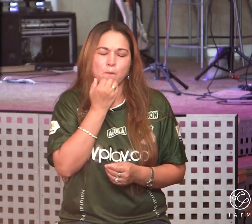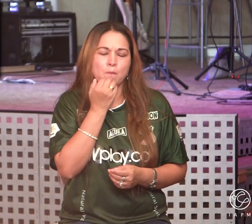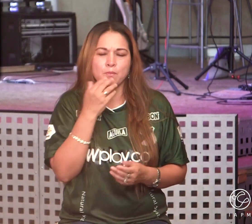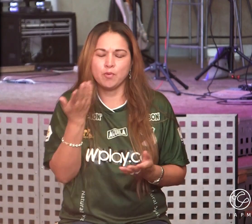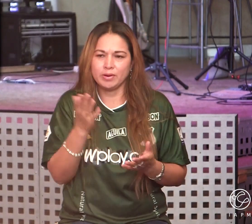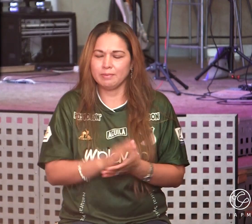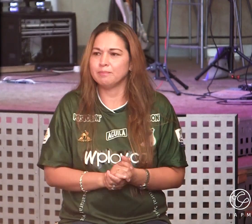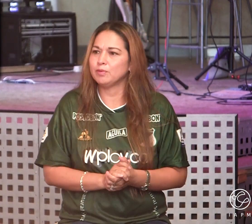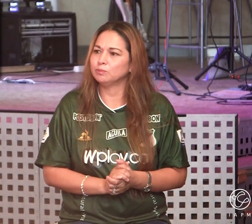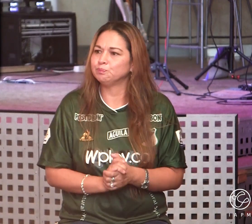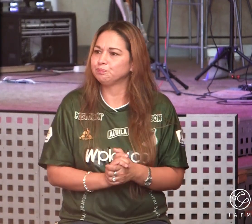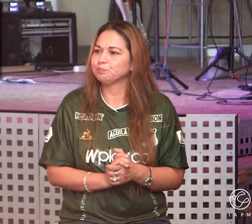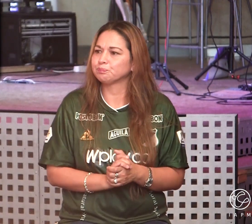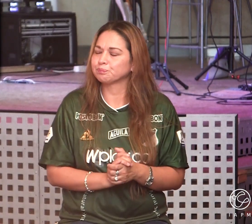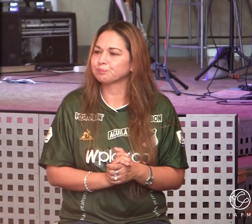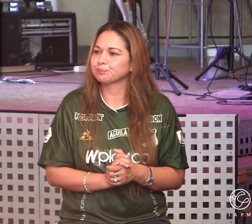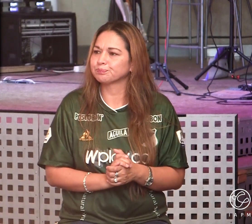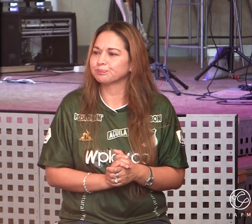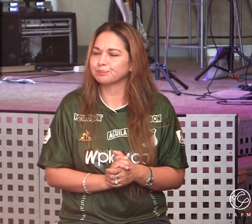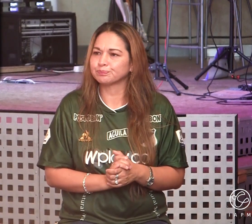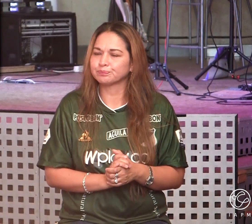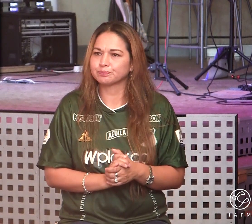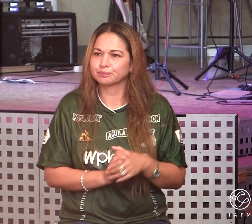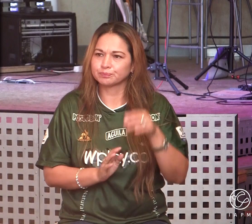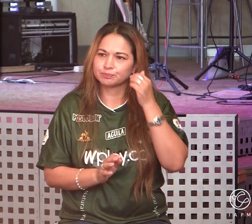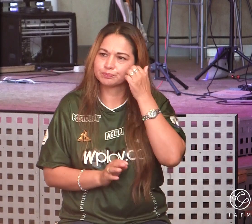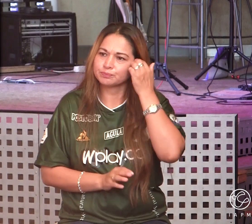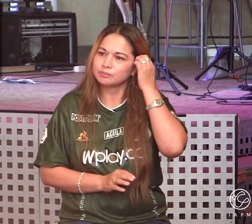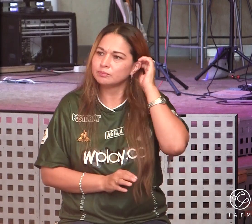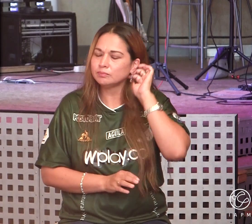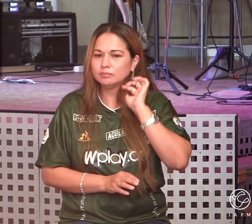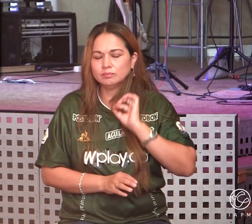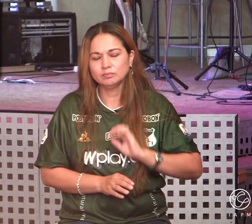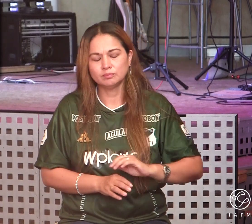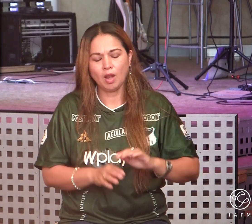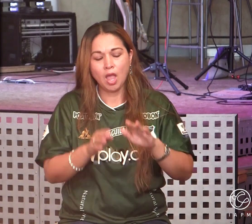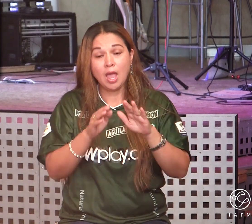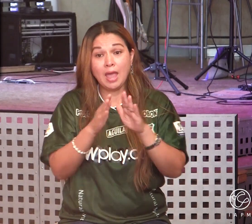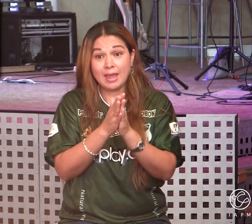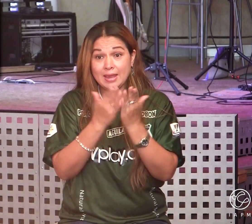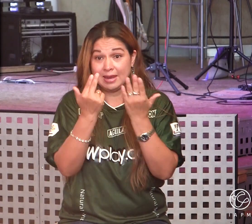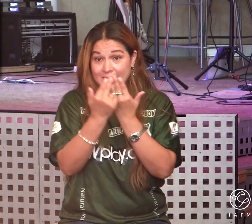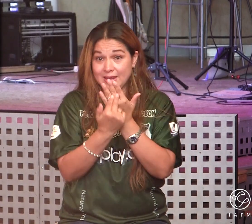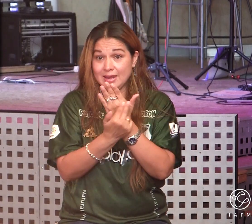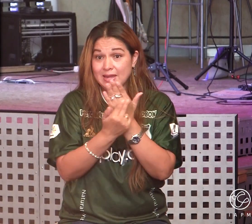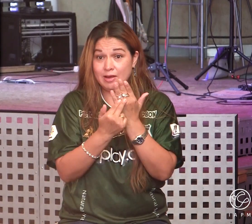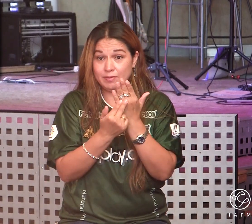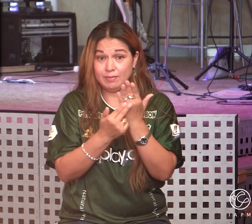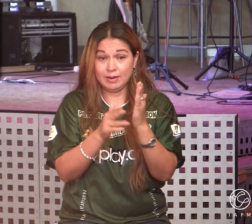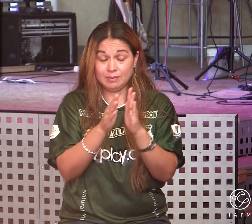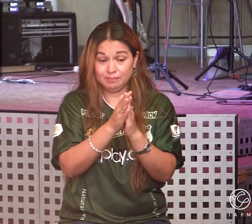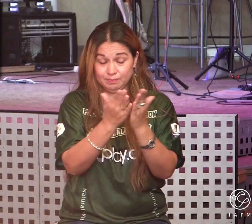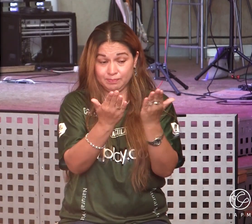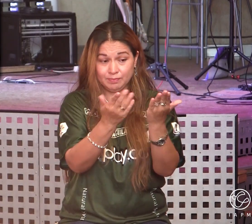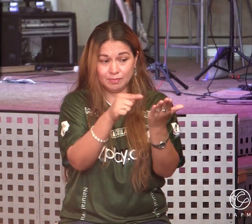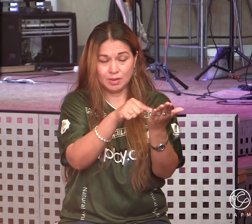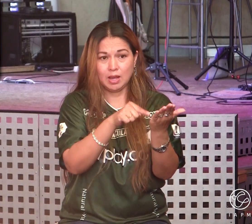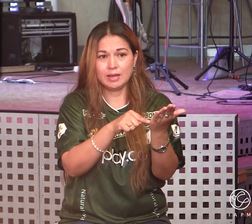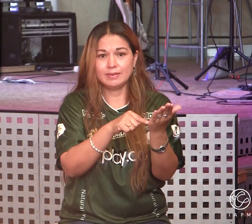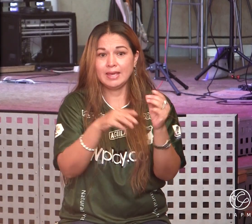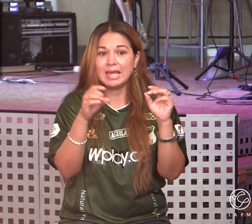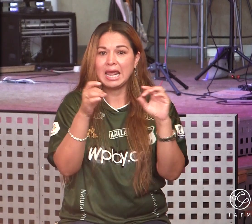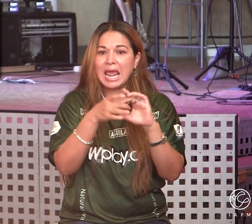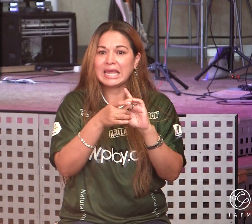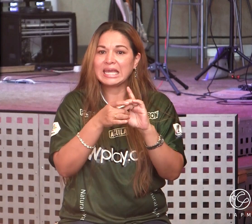de esas listas en la Biblia, de esas listas que son bien complejas, ¿no? Esa lista famosa de Gálatas capítulo 5 que habla de las obras de